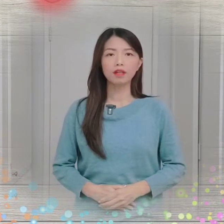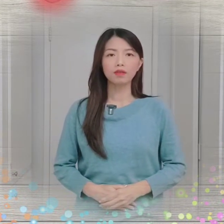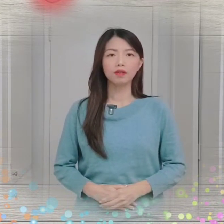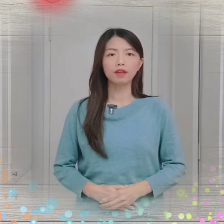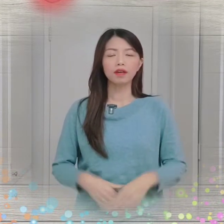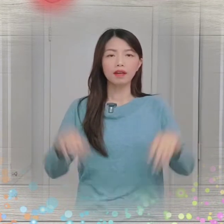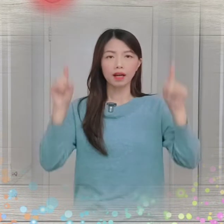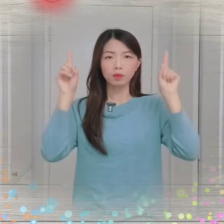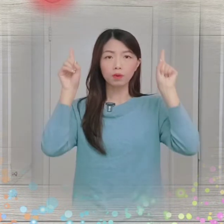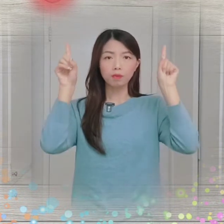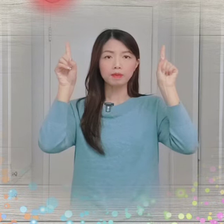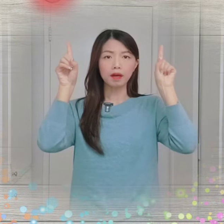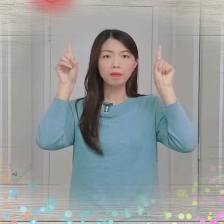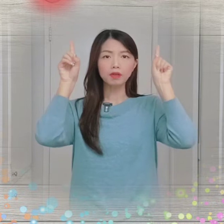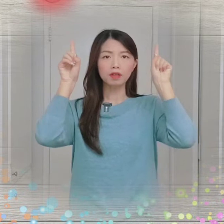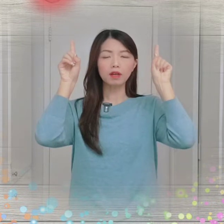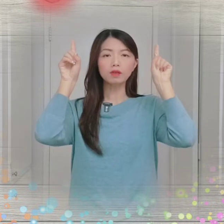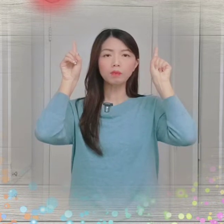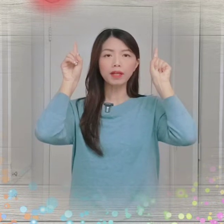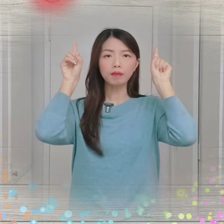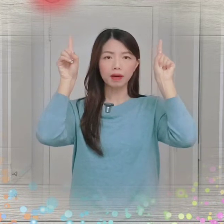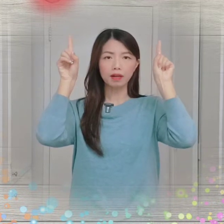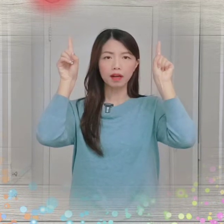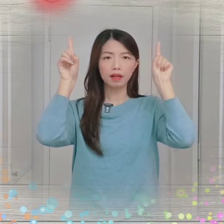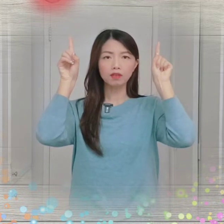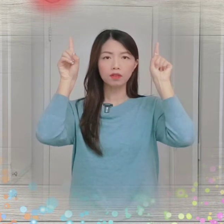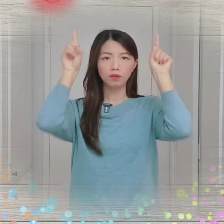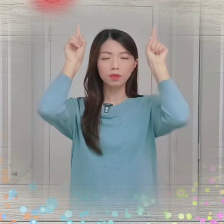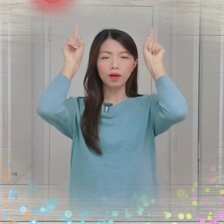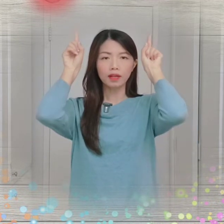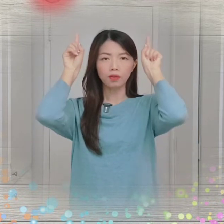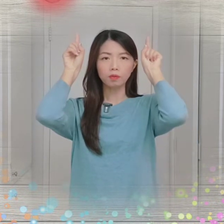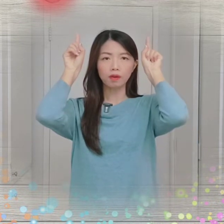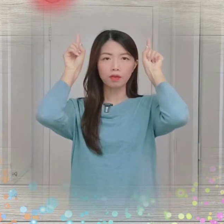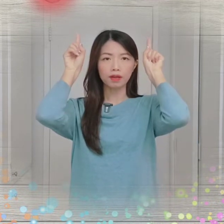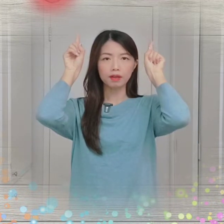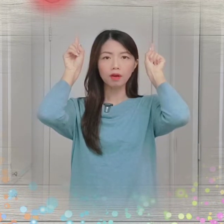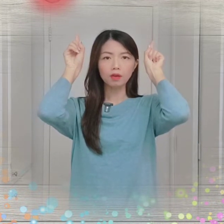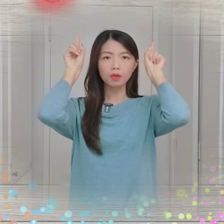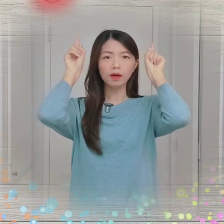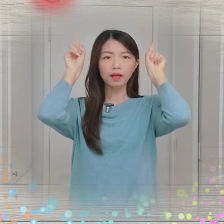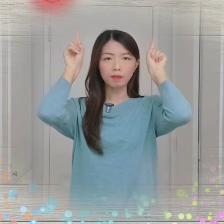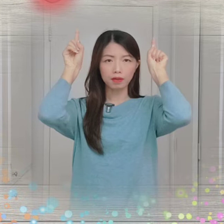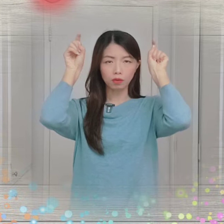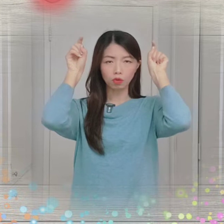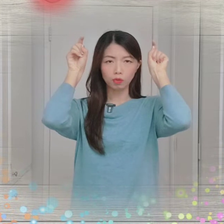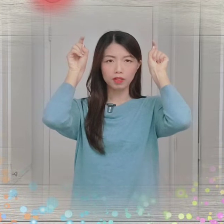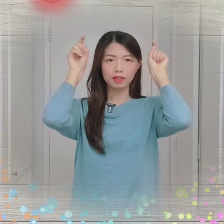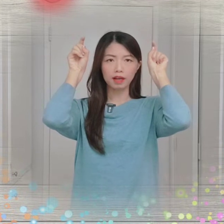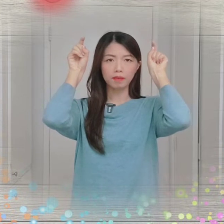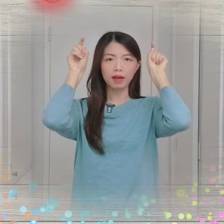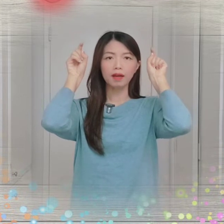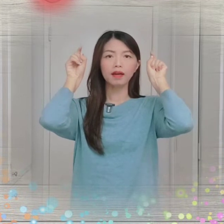양이라고 한 뜻의 수어는 양손 검지만 펴주셔서 손바닥이 밖을 향하게 해주시고 양쪽 머리 위에서 손가락을 반 정도